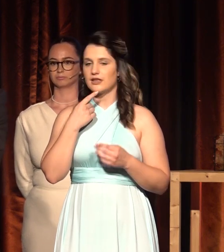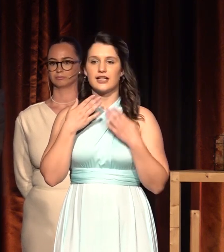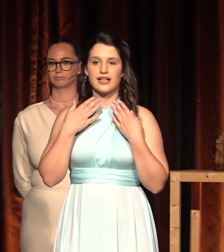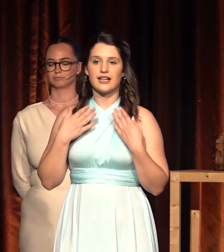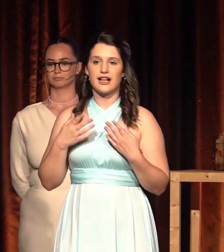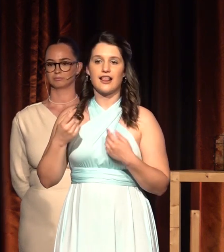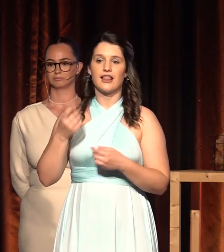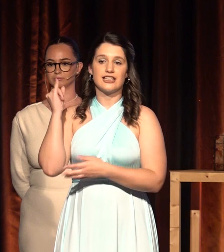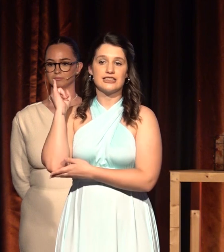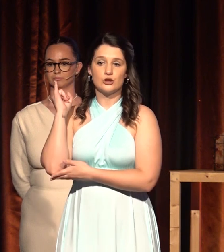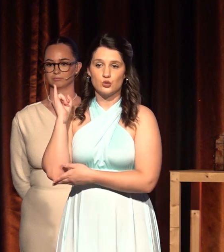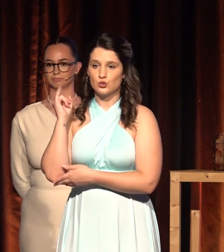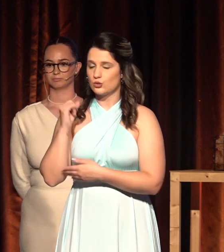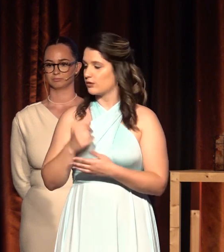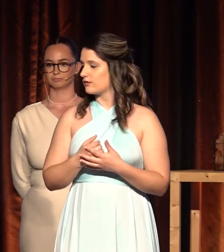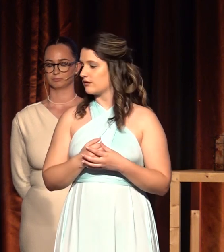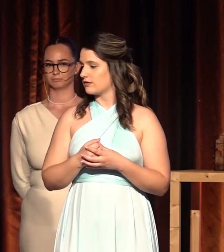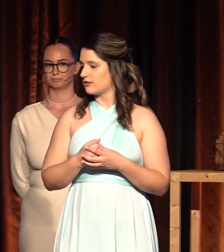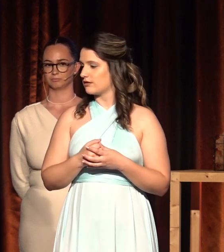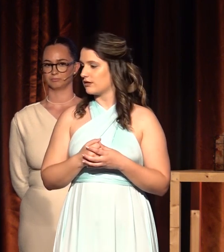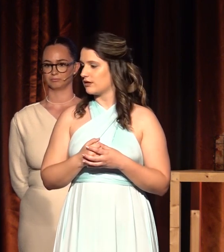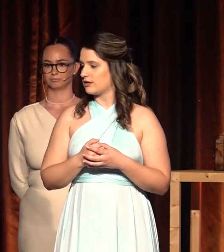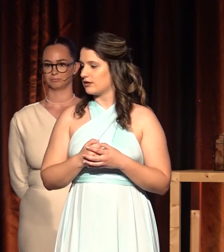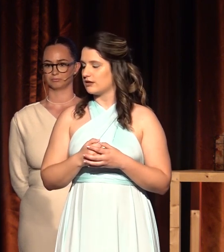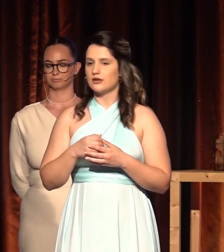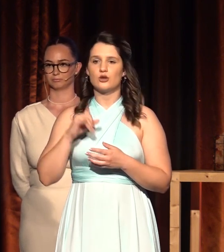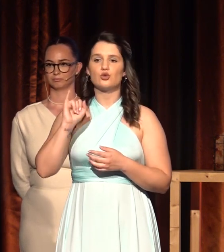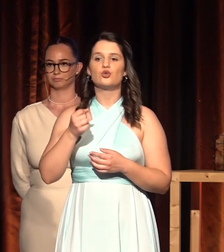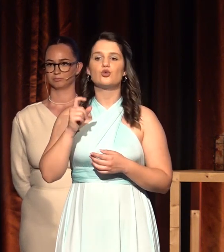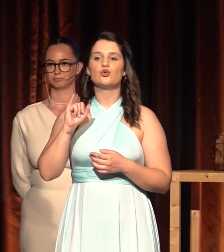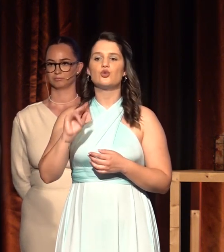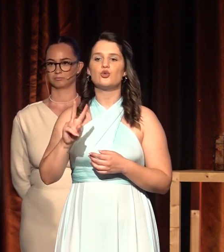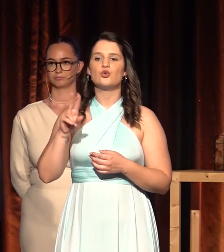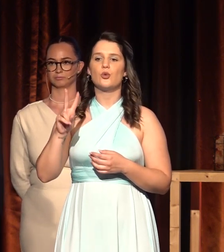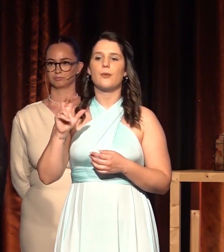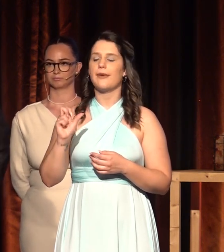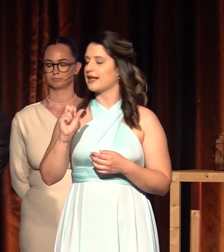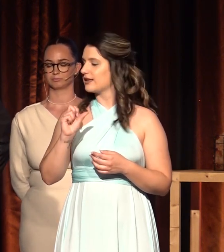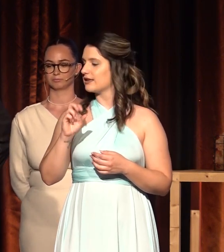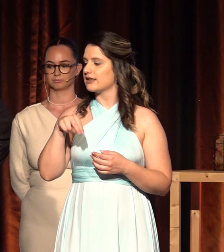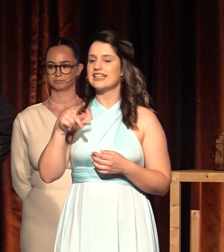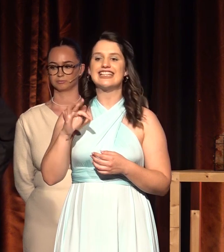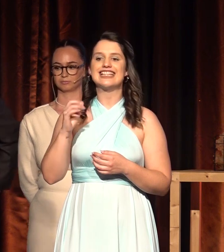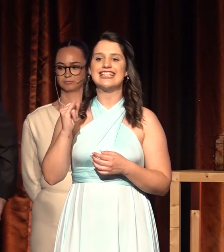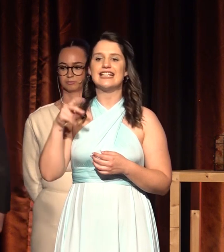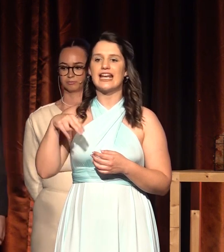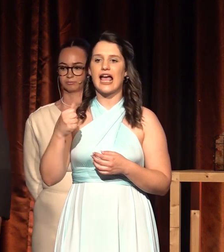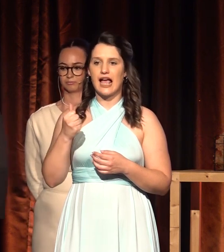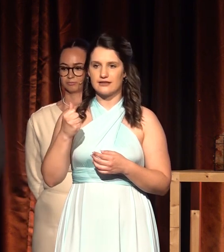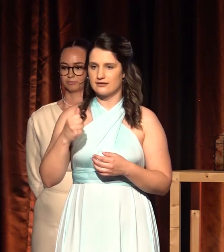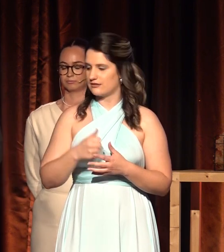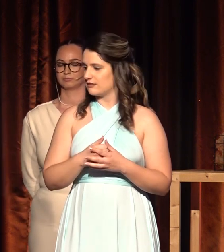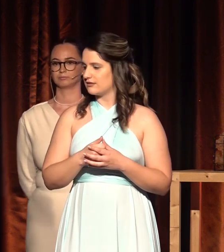l'Institut Montsià, abans ho comentàvem també aquí en Joventina, tenim molts de projectes en comú i és un